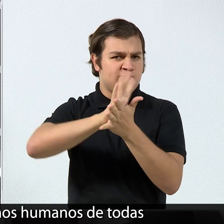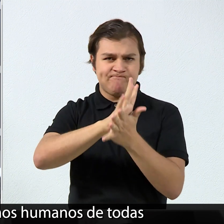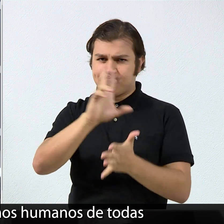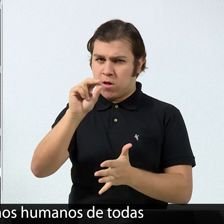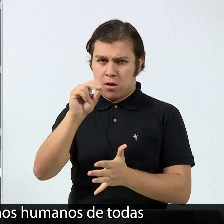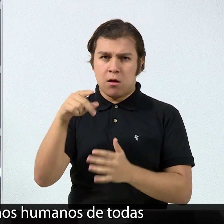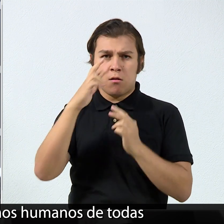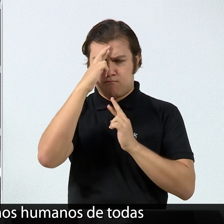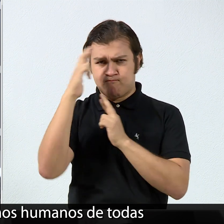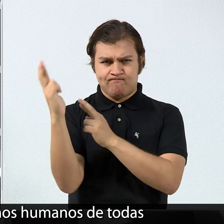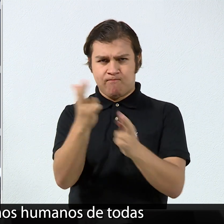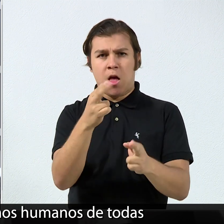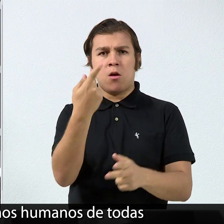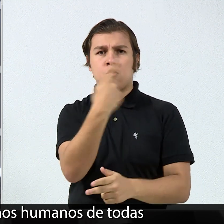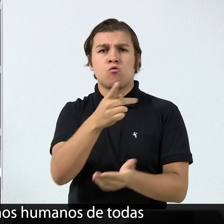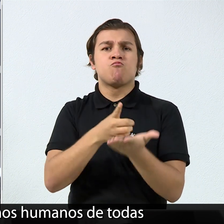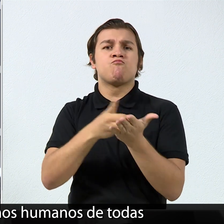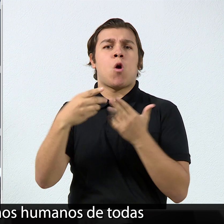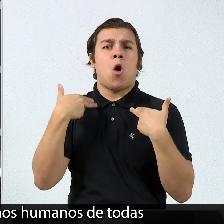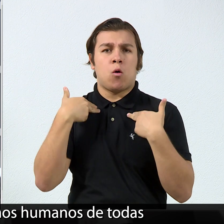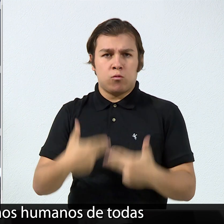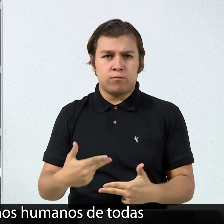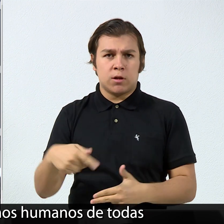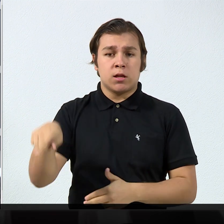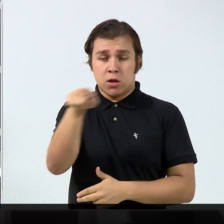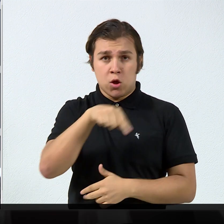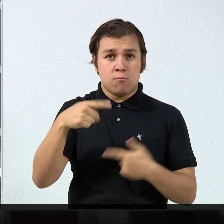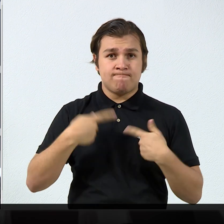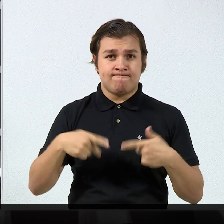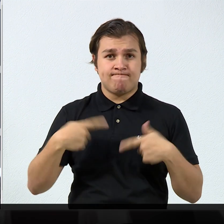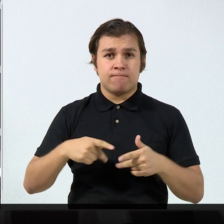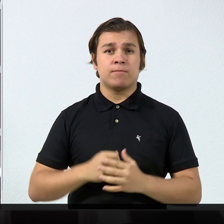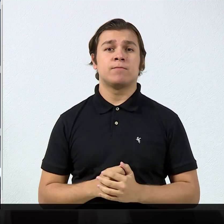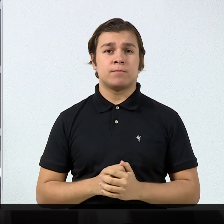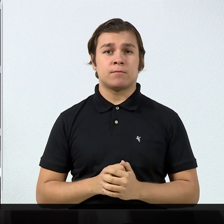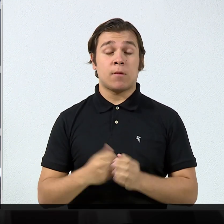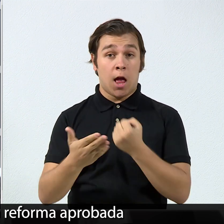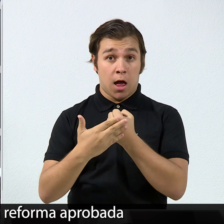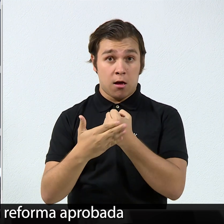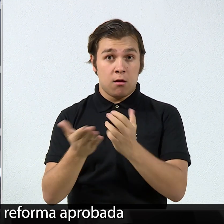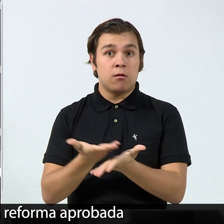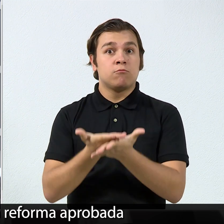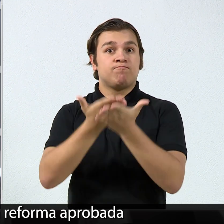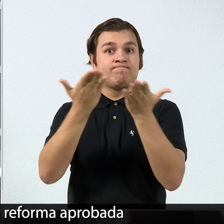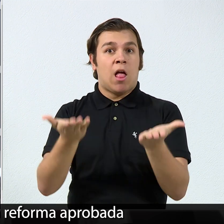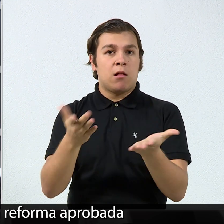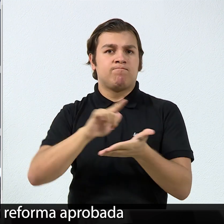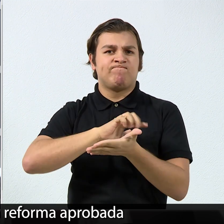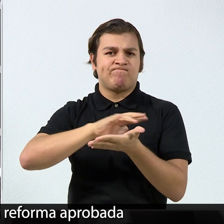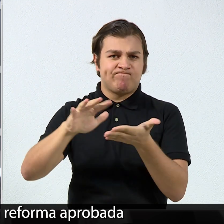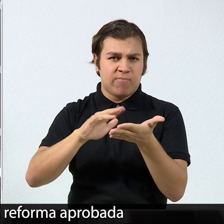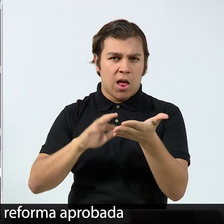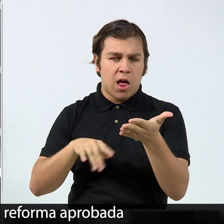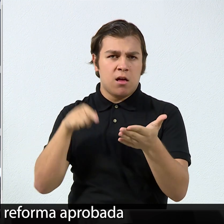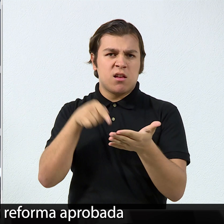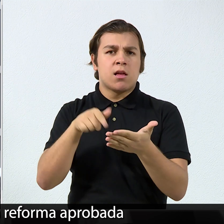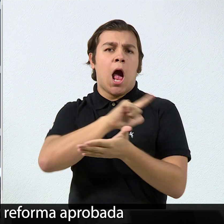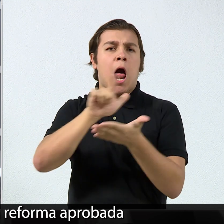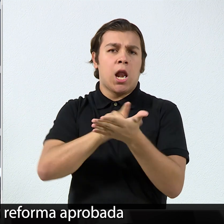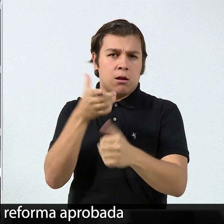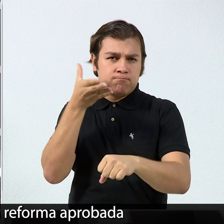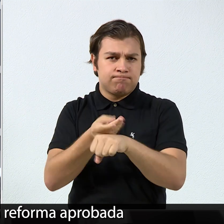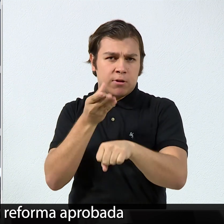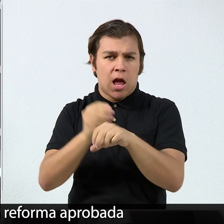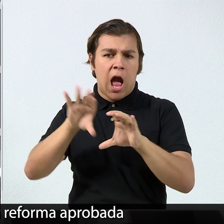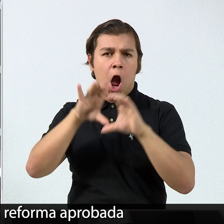discriminación y respeto a los derechos humanos de todas y todos. A continuación, se dará lectura a la reforma aprobada por el Congreso